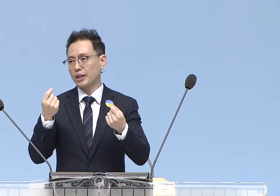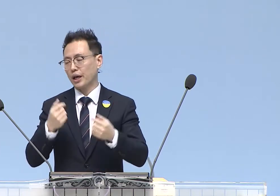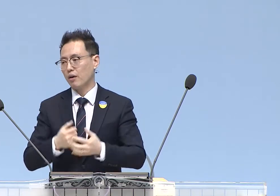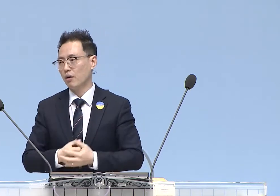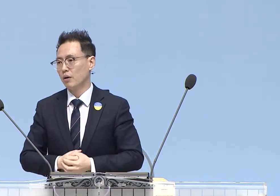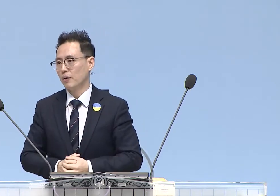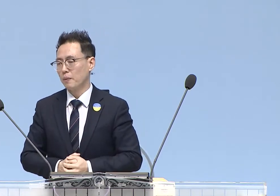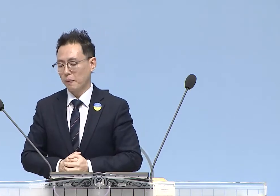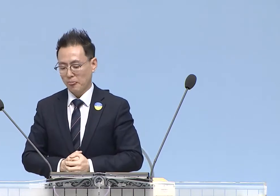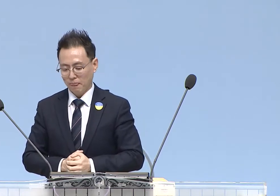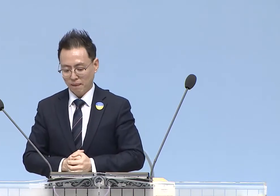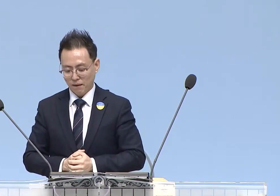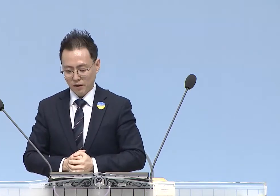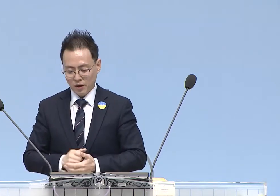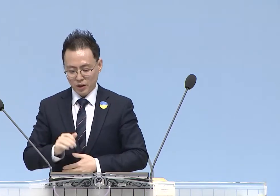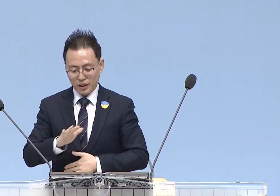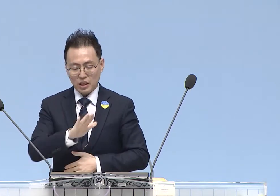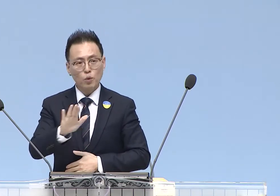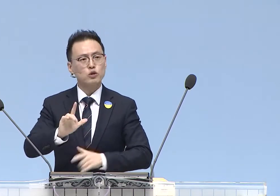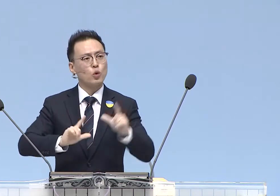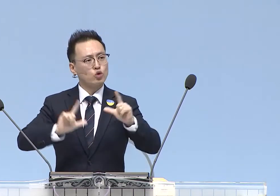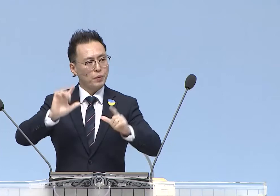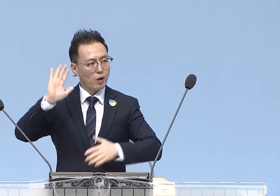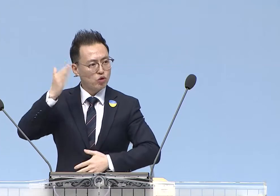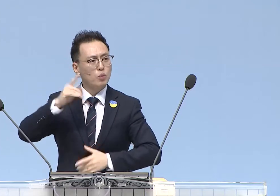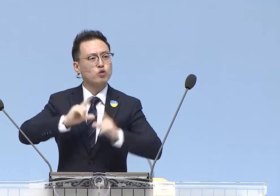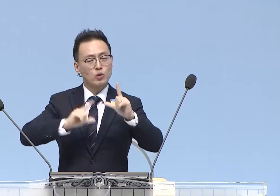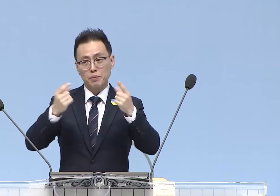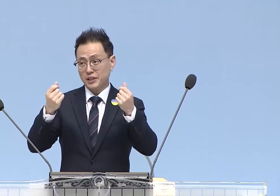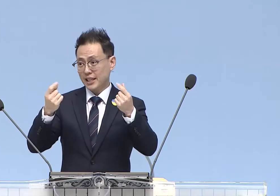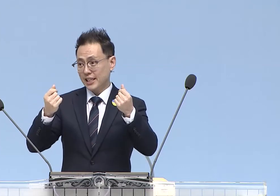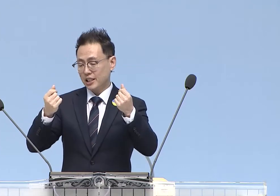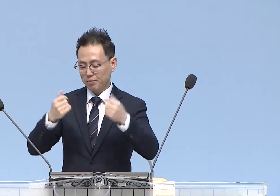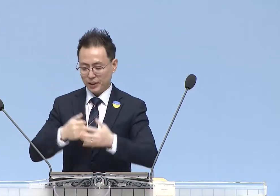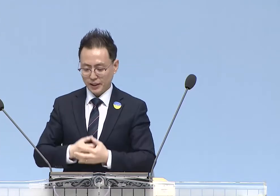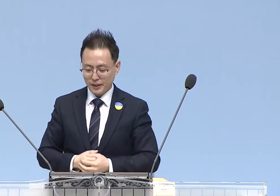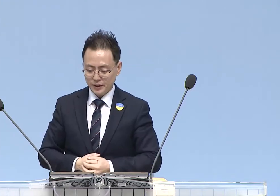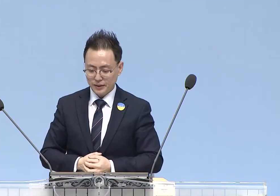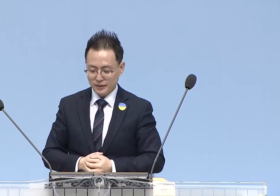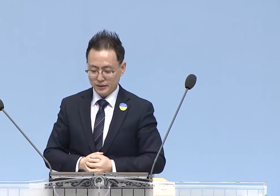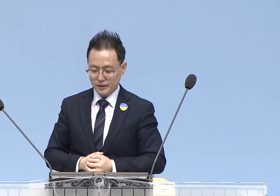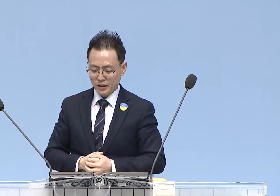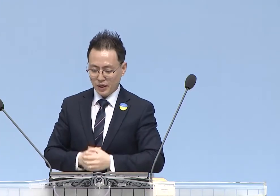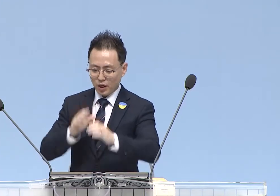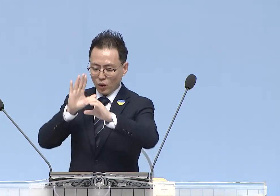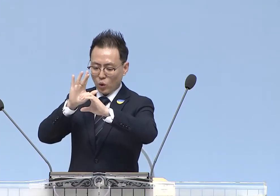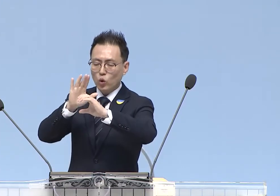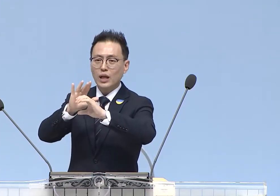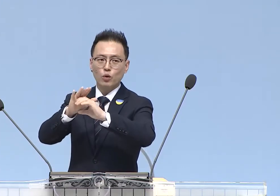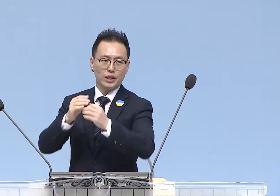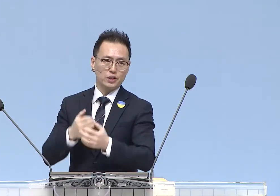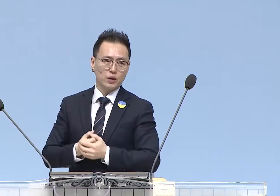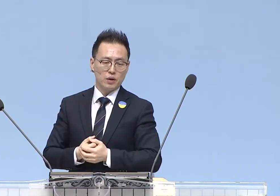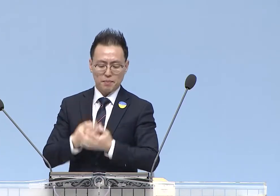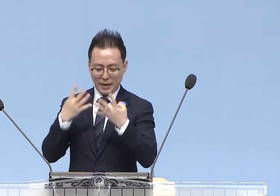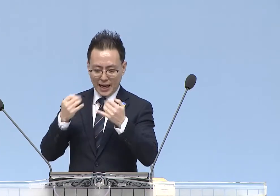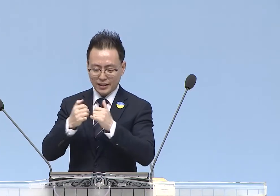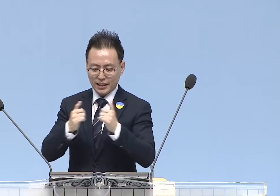같아요. 이 모습 요즘에 우리 모습과 비슷하지 않습니까? 코로나로 인해서 많은